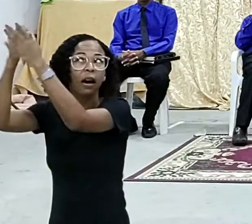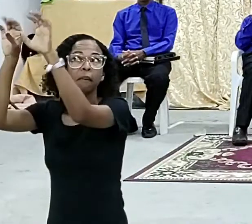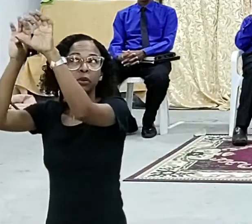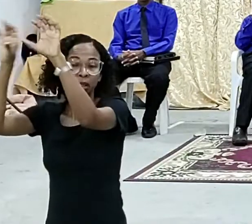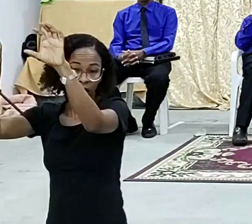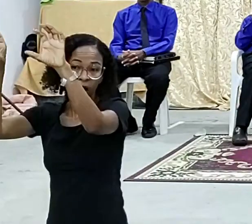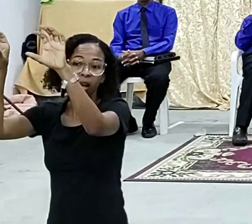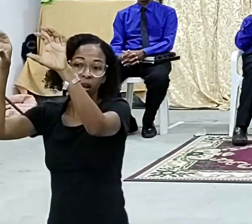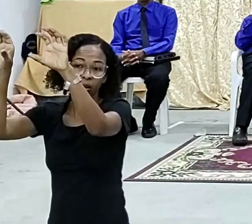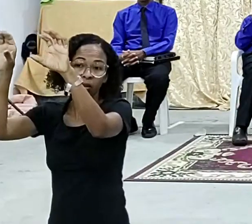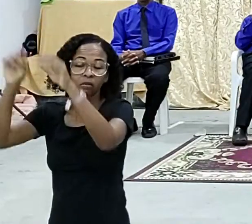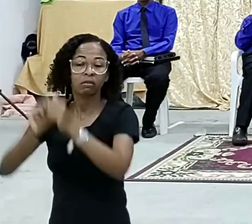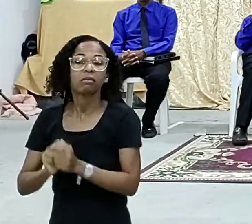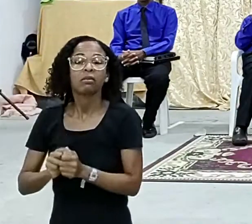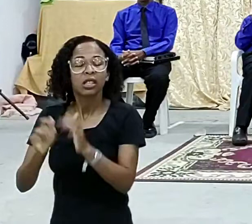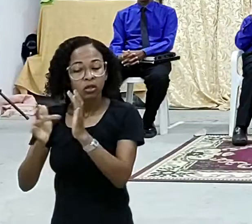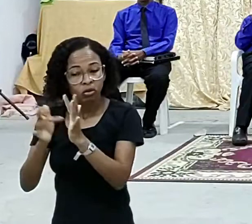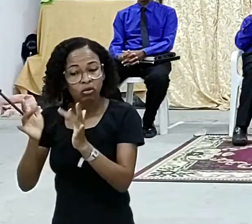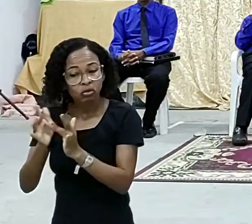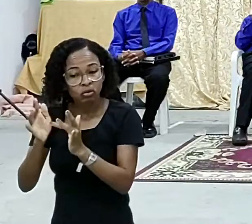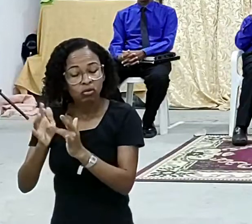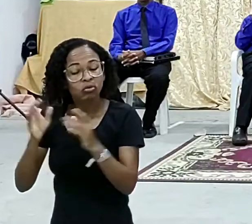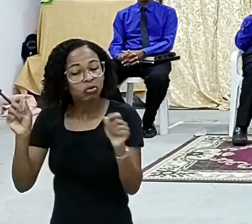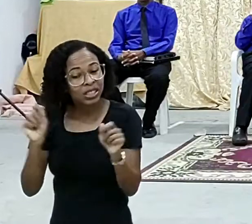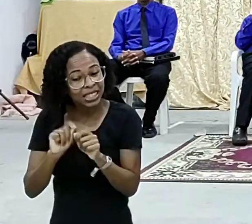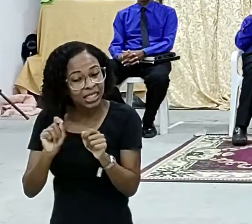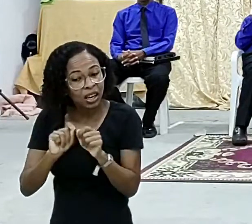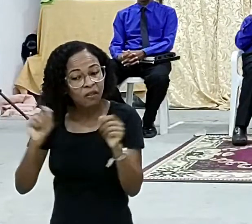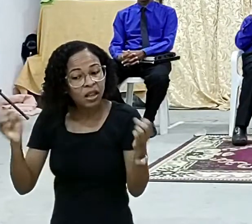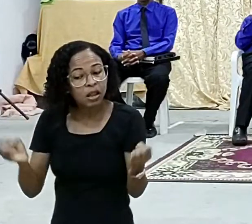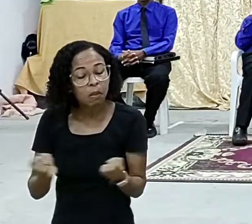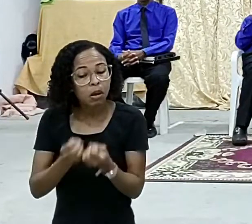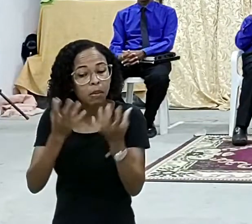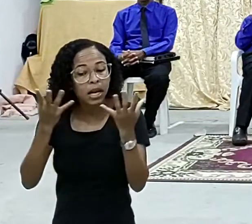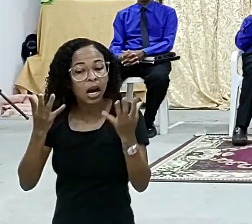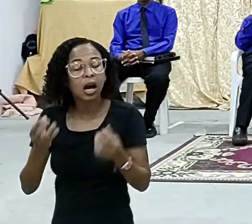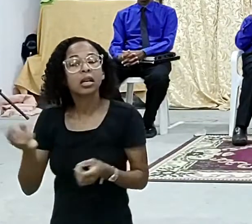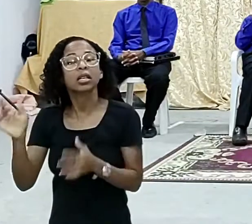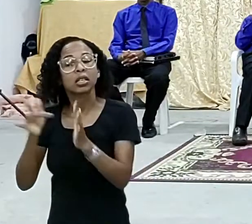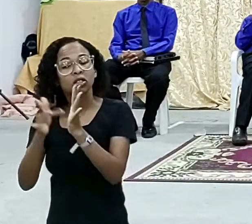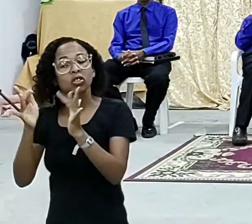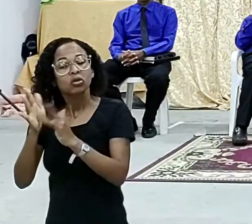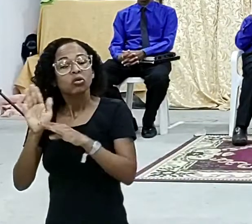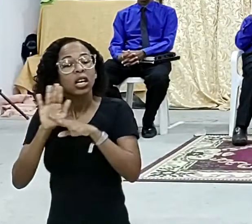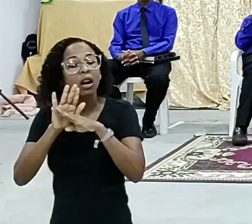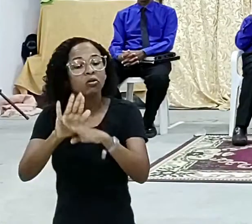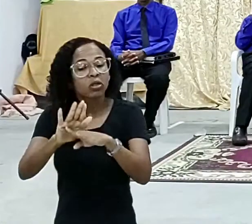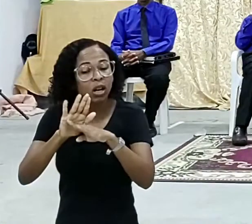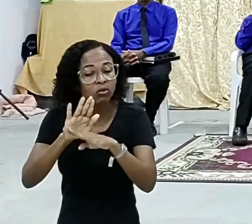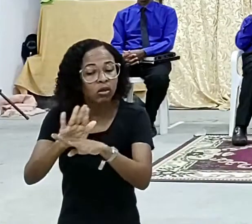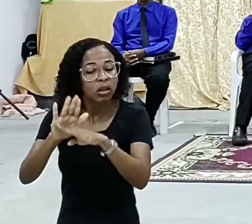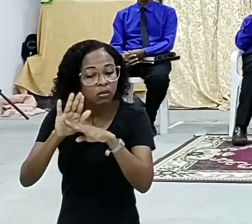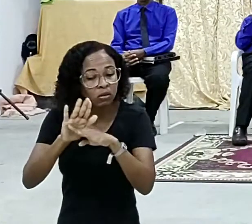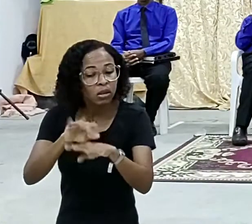Jesus, ele quer fazer grandes coisas em nossas vidas, e a primeira coisa que Deus quer fazer